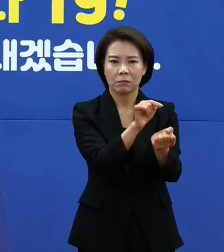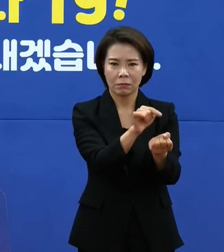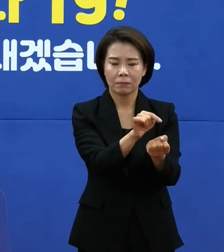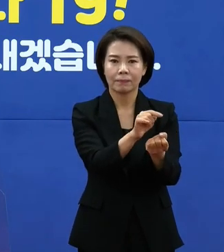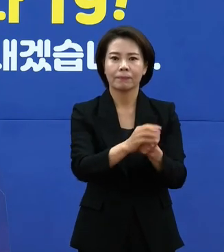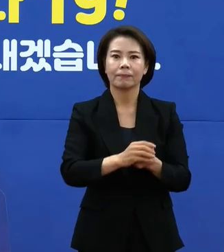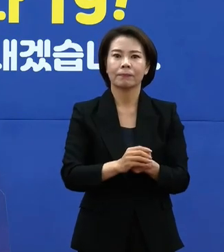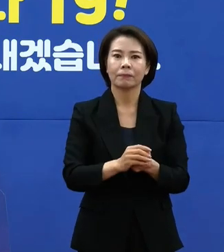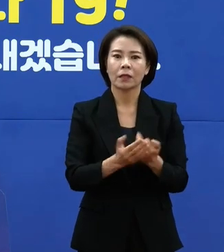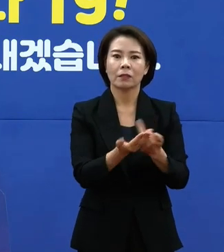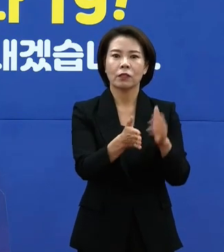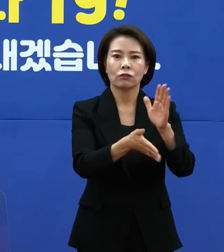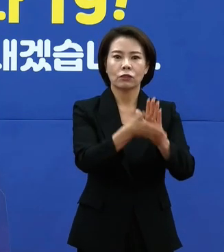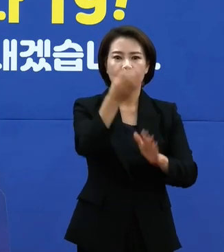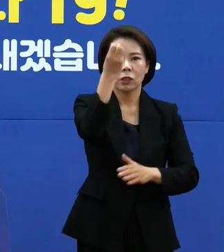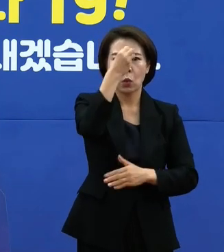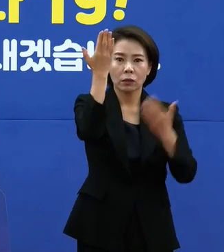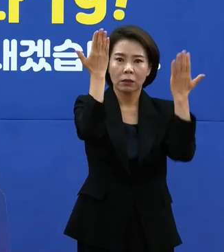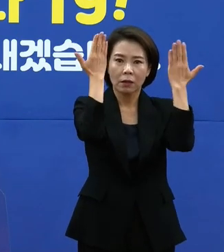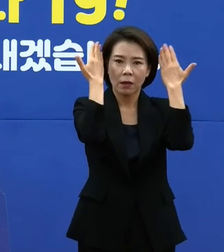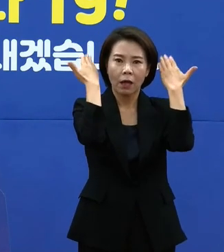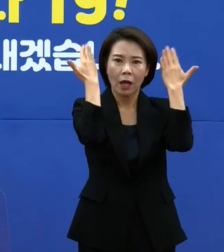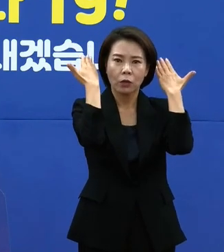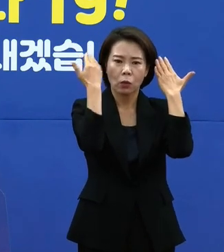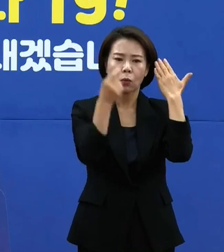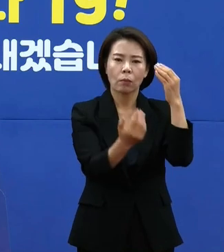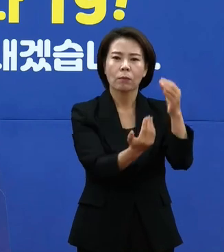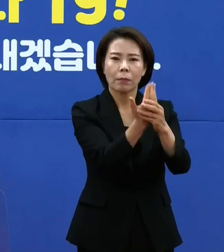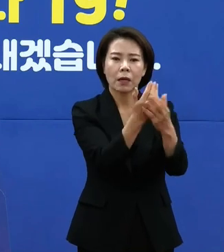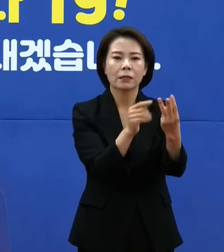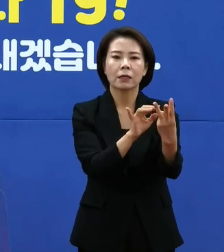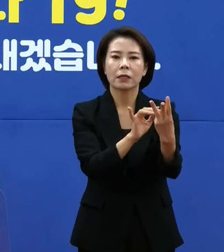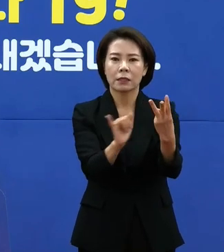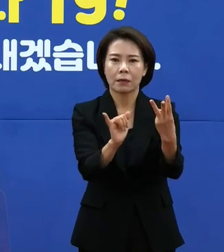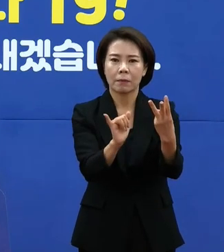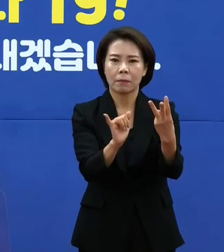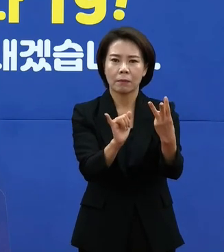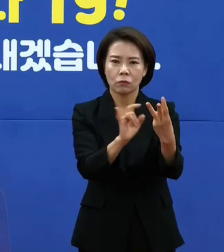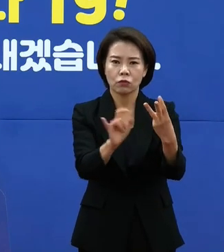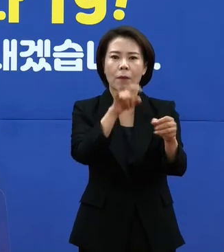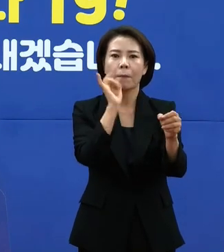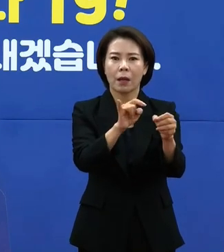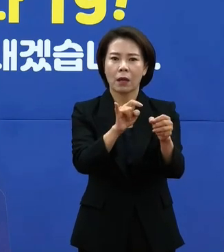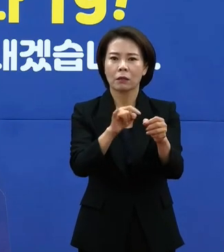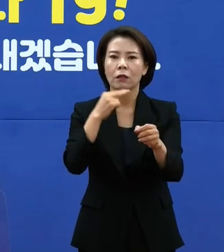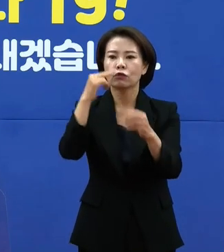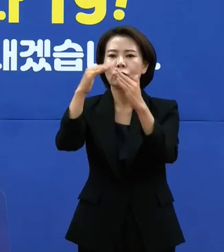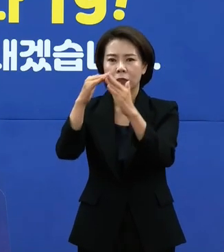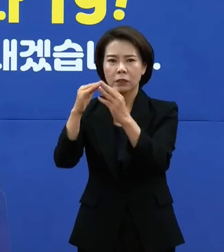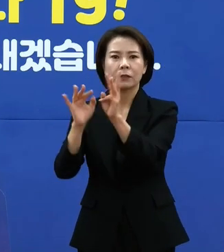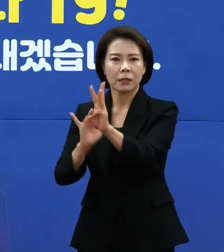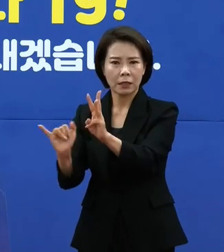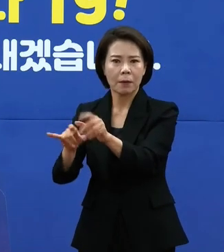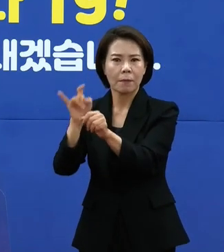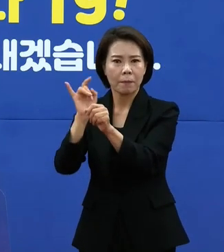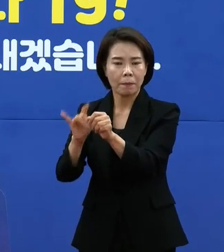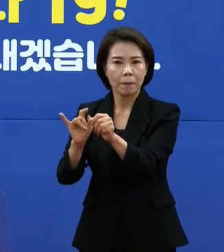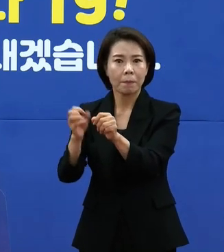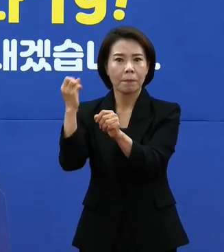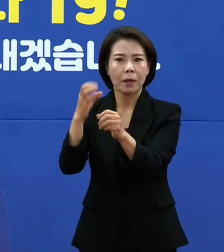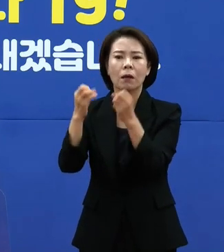있습니다. 제주시 고등학교 발 3명이 추가로 확진되었고 유흥주점 역시 3명,